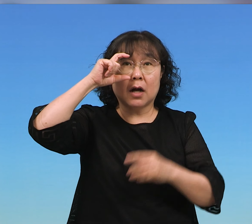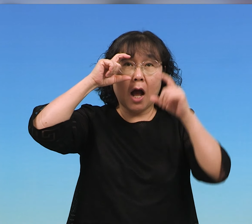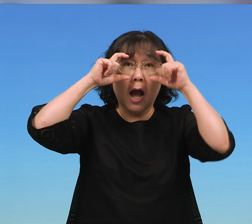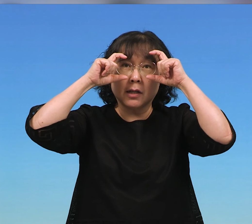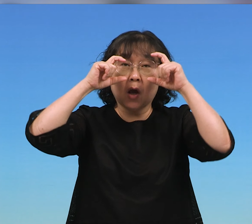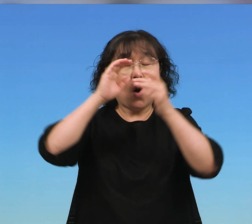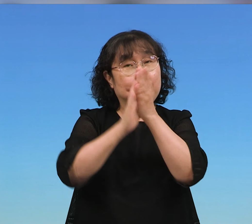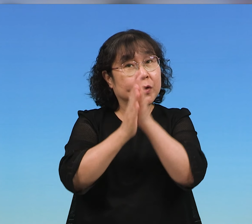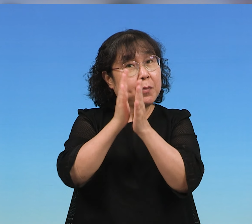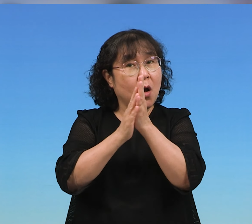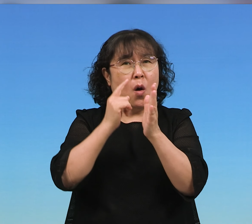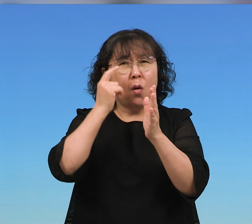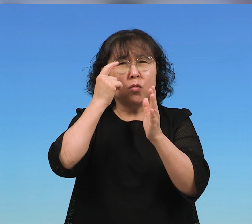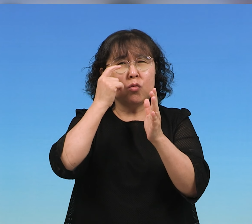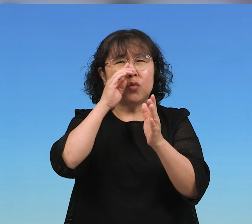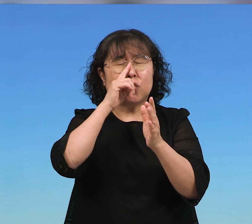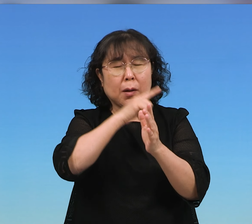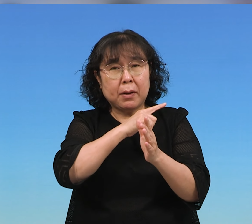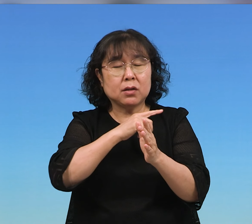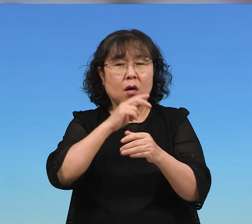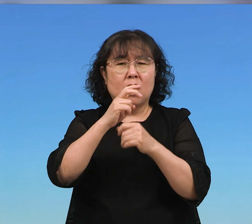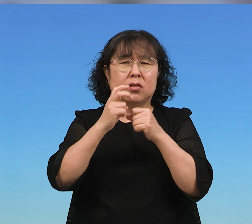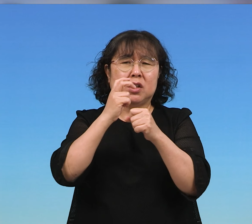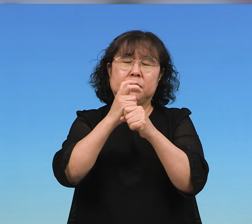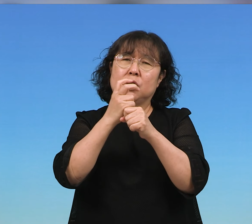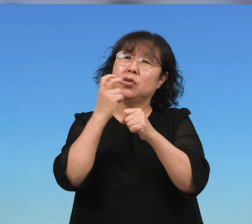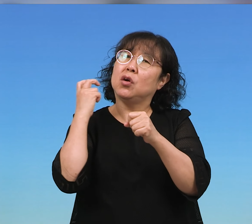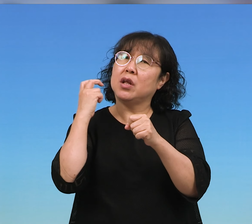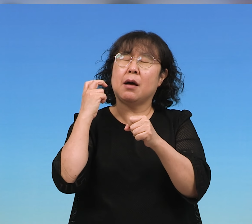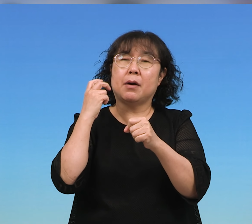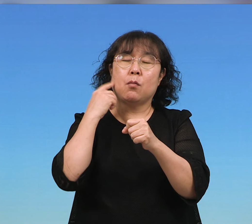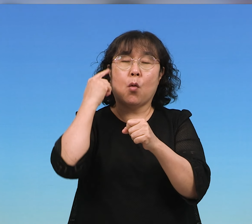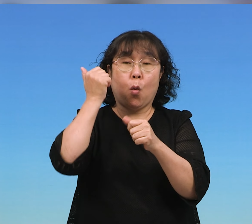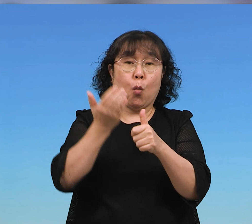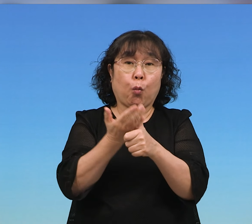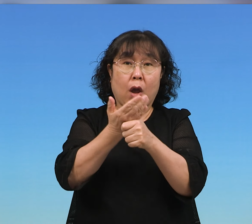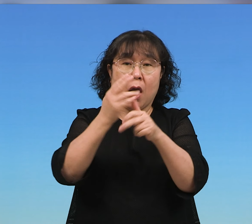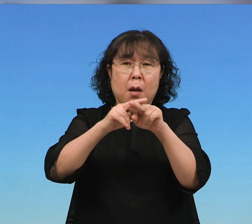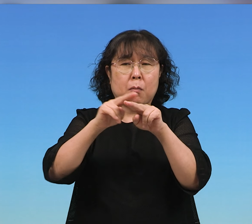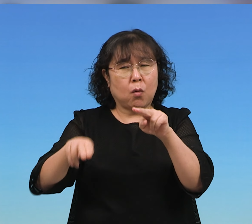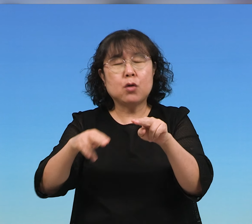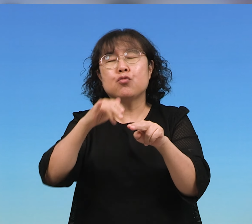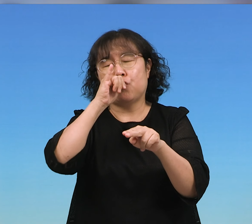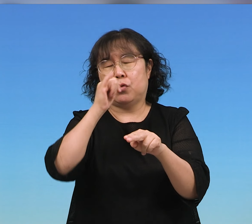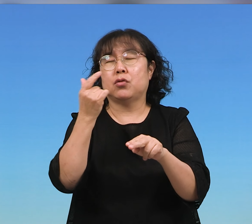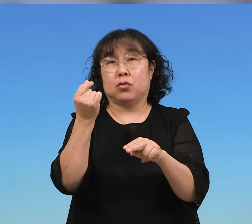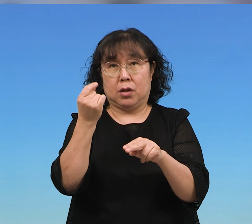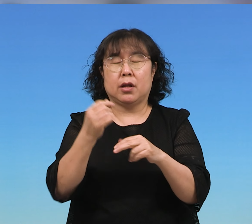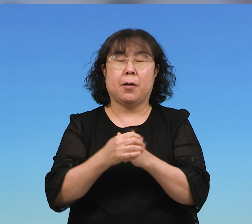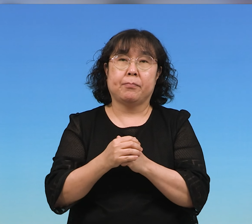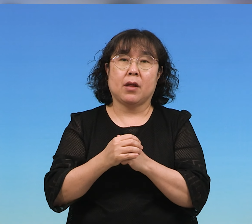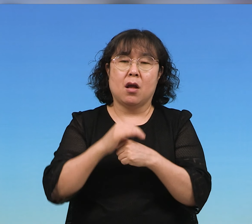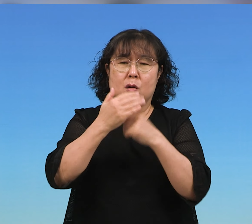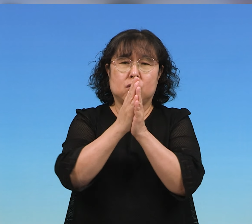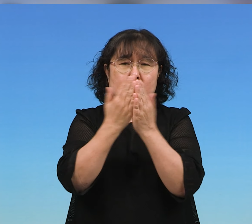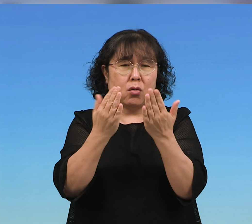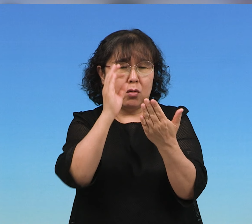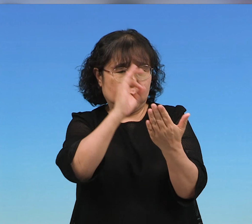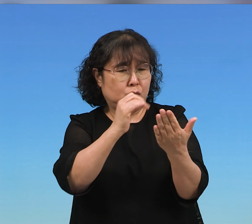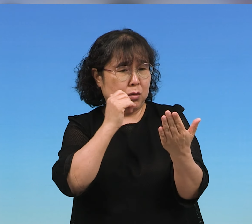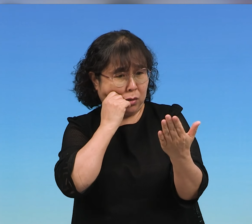만약에 제가 지금 안경이 없다면 글쎄요, 한 20년 전에 목회를 그만둬야 됐을 겁니다. 성경이 안